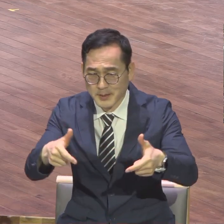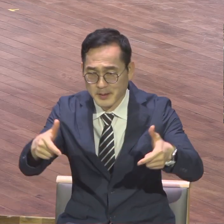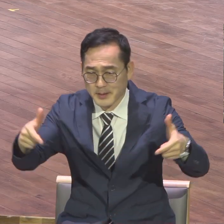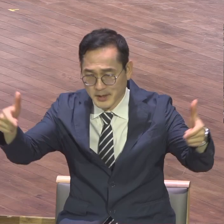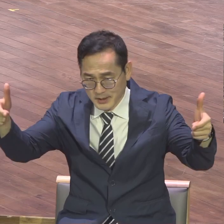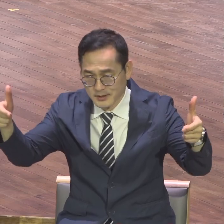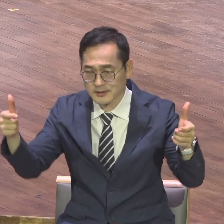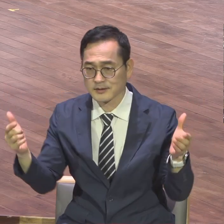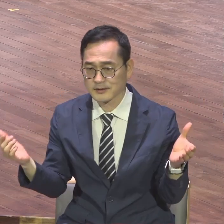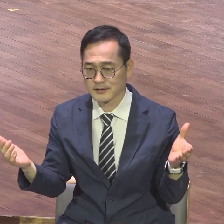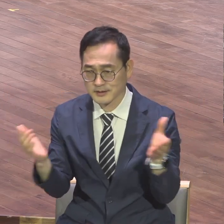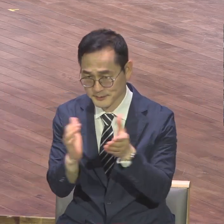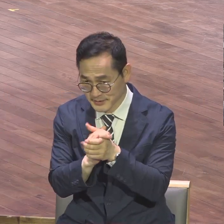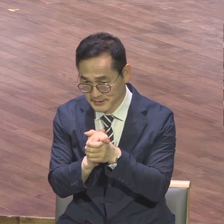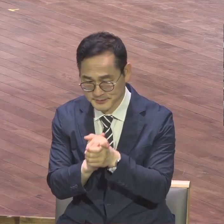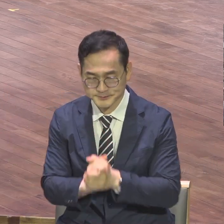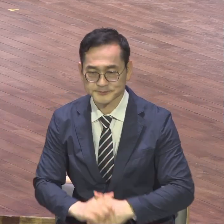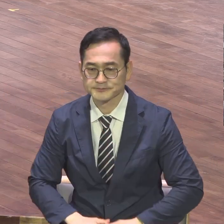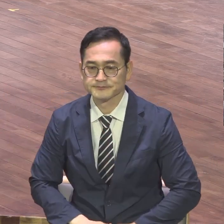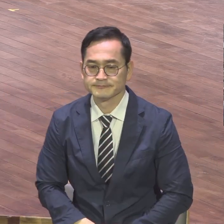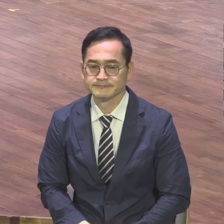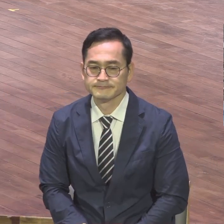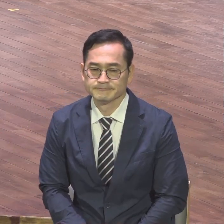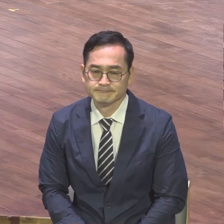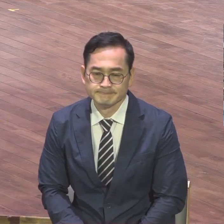늘어가니라. 아멘.